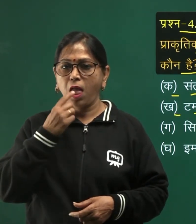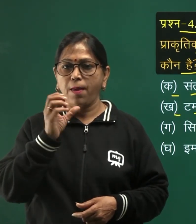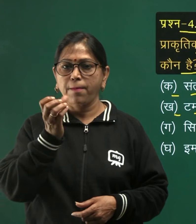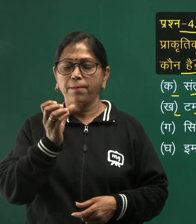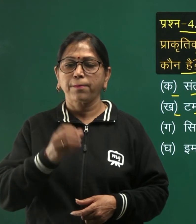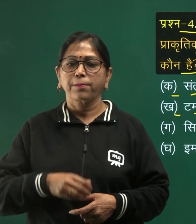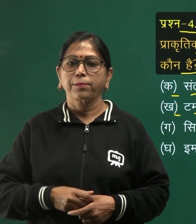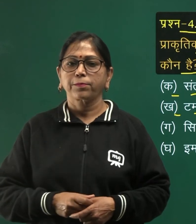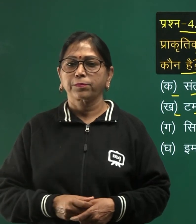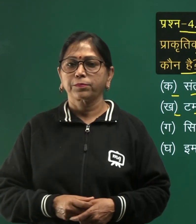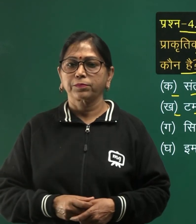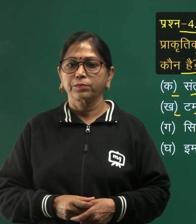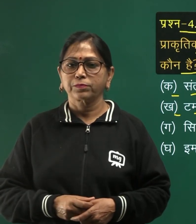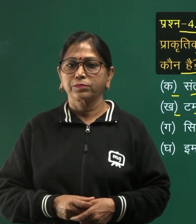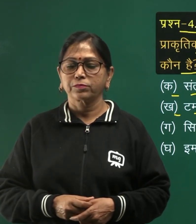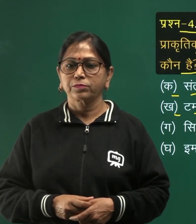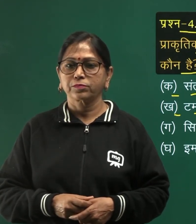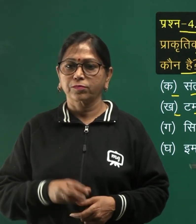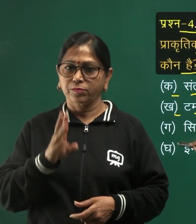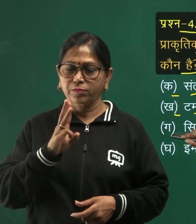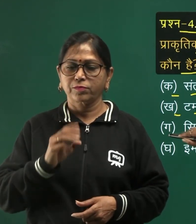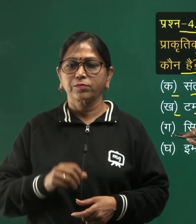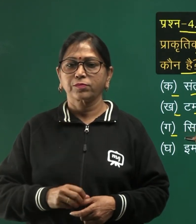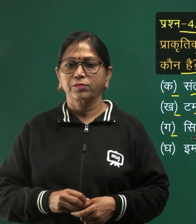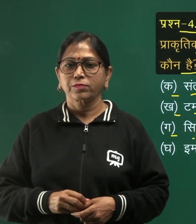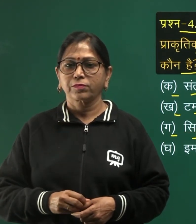नंबर दो टमाटर